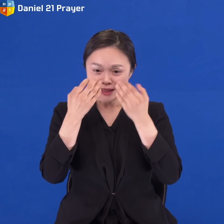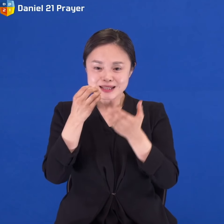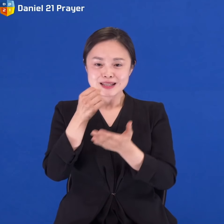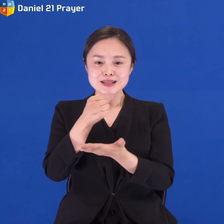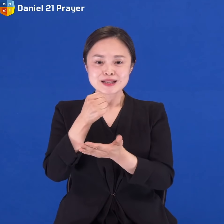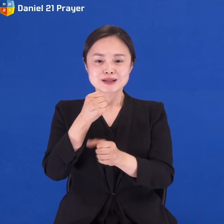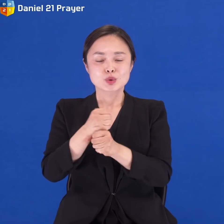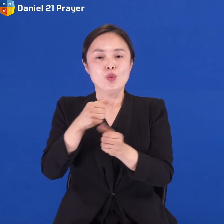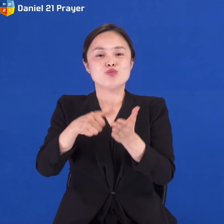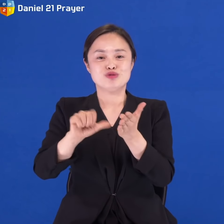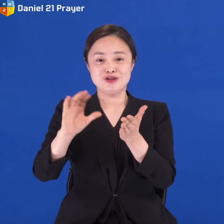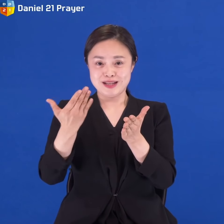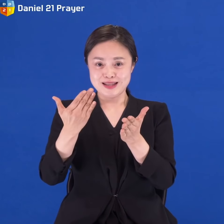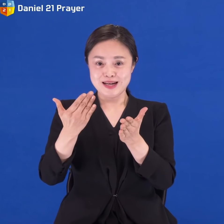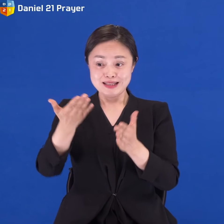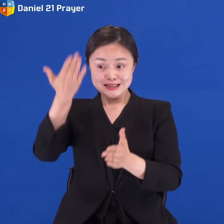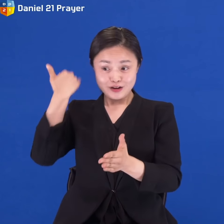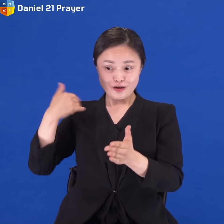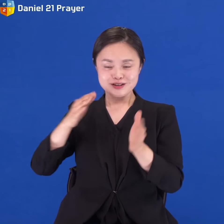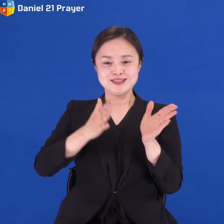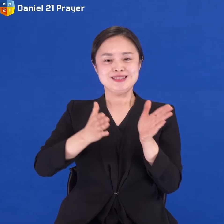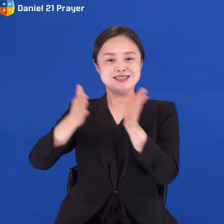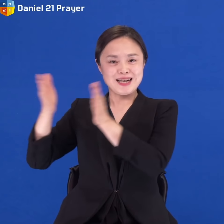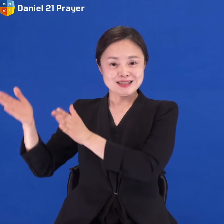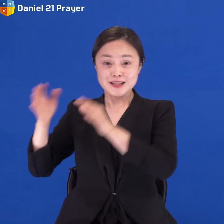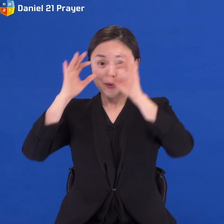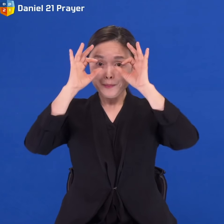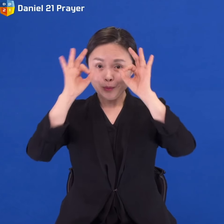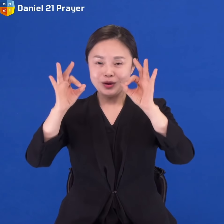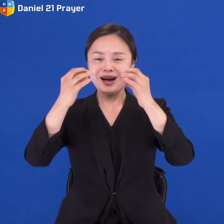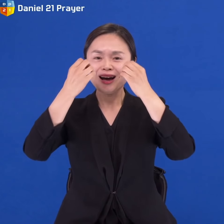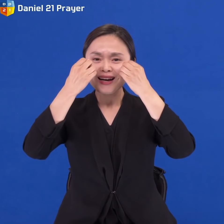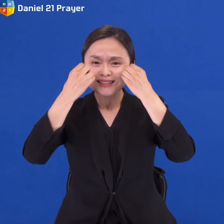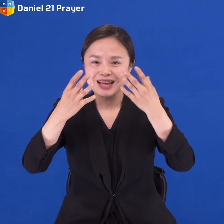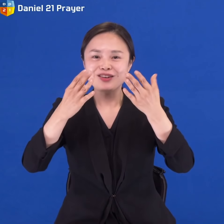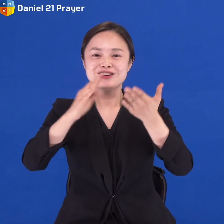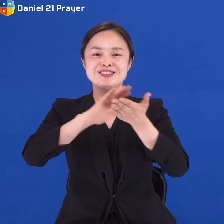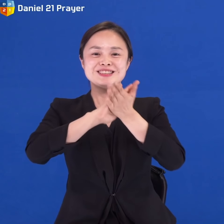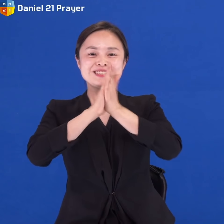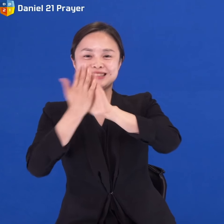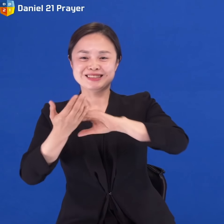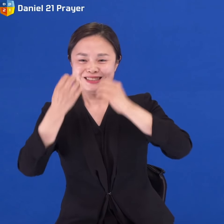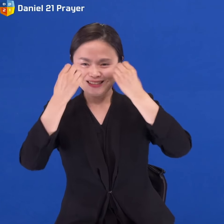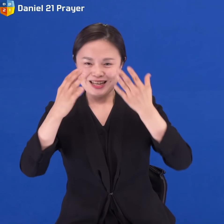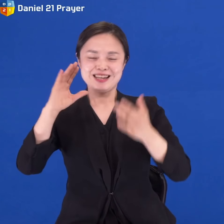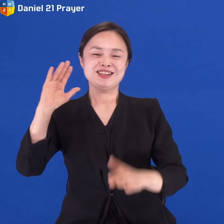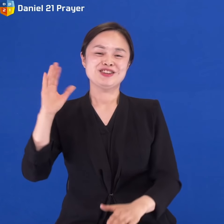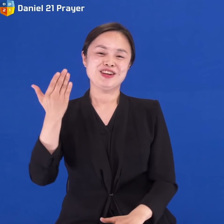지나갔으니 보라 새 것이 되었도다. 아멘. 하나님 감사합니다.